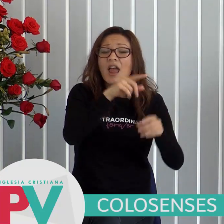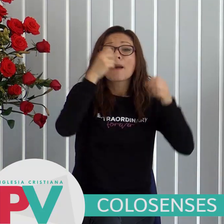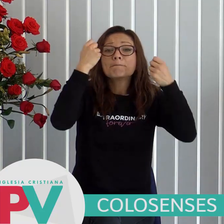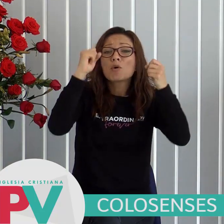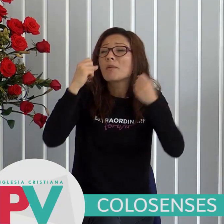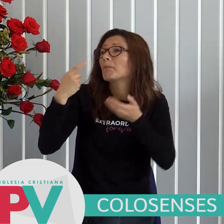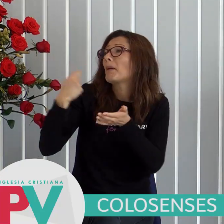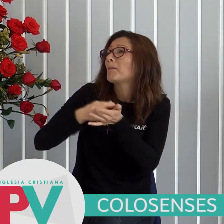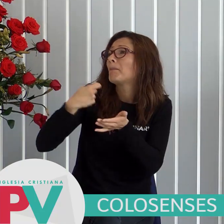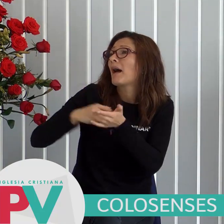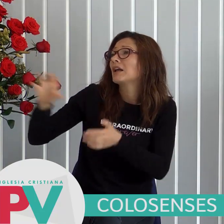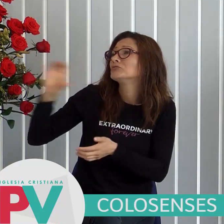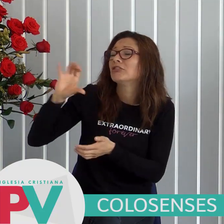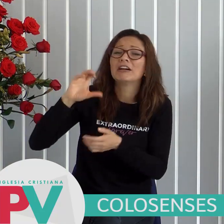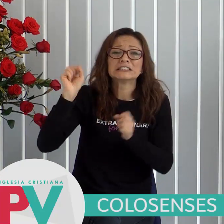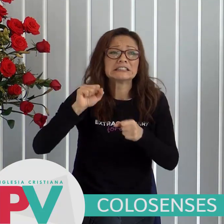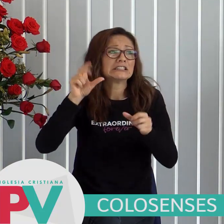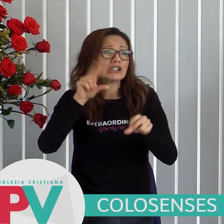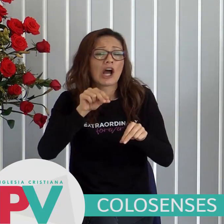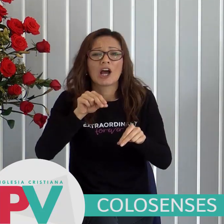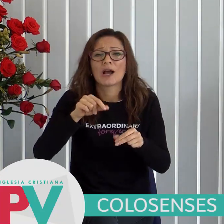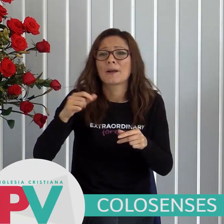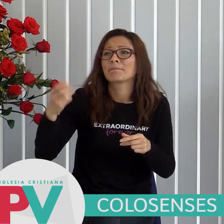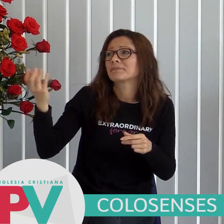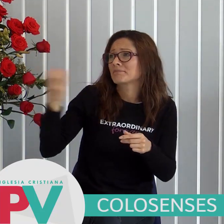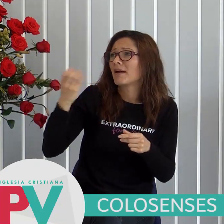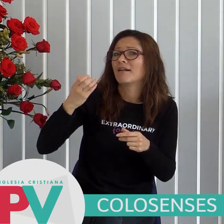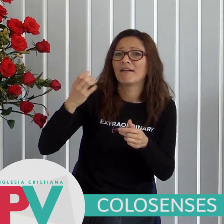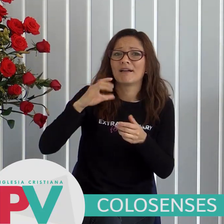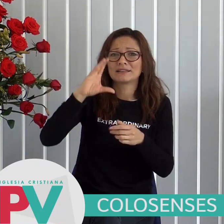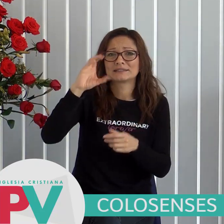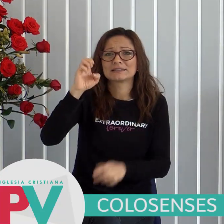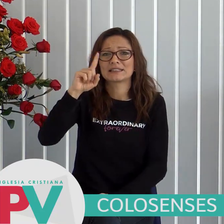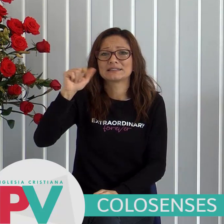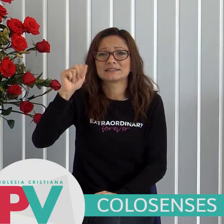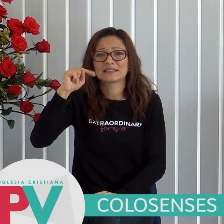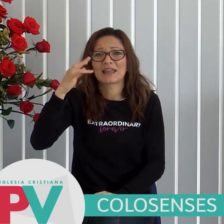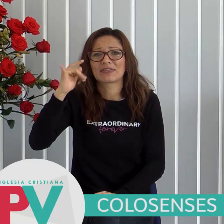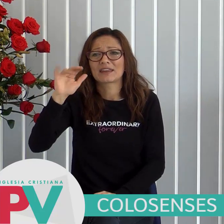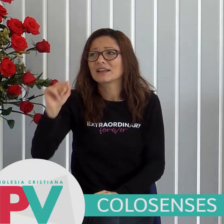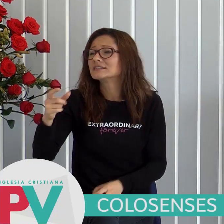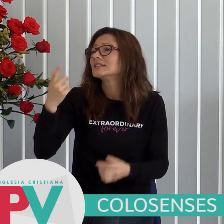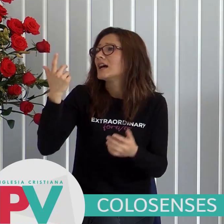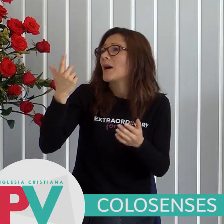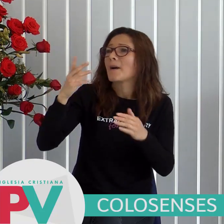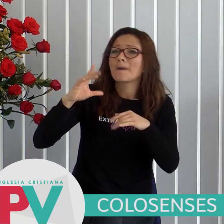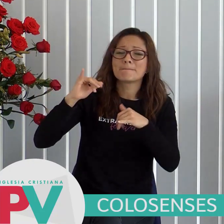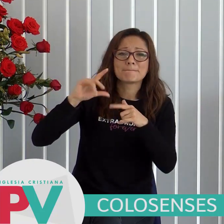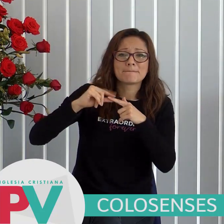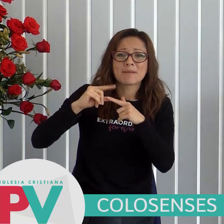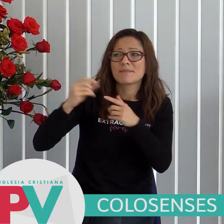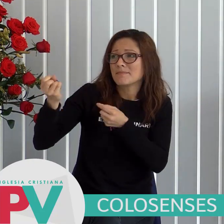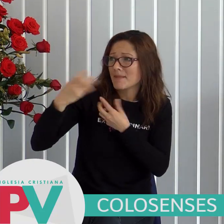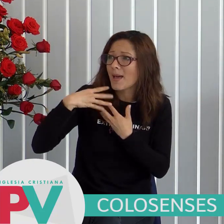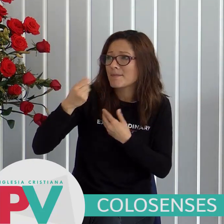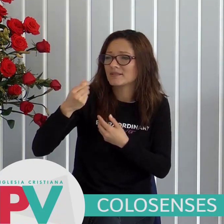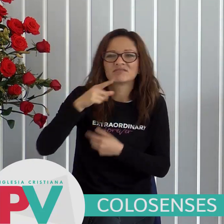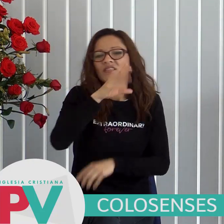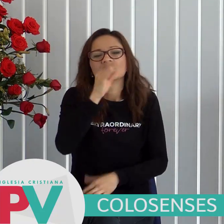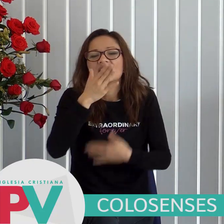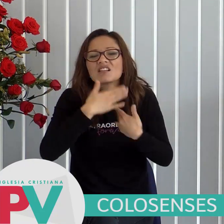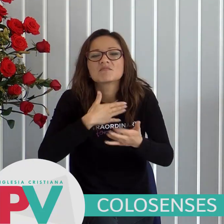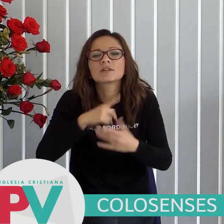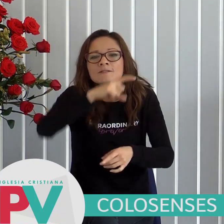si le van a pagar horas extras o no, si le van a pagar cesantías, si le van a pagar la prima, no le importa, porque esa es